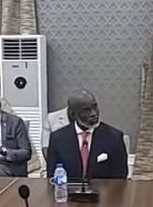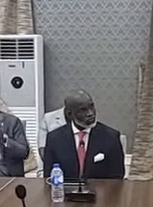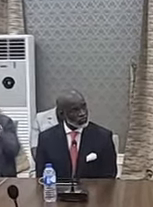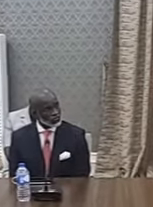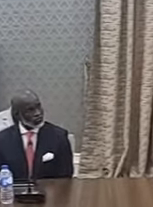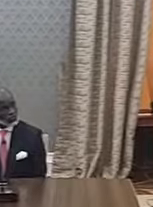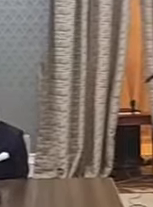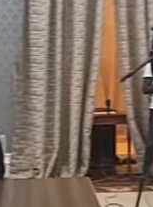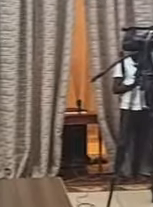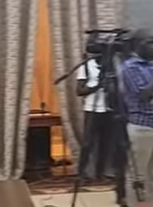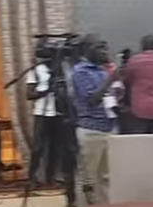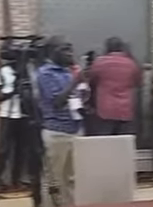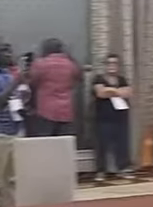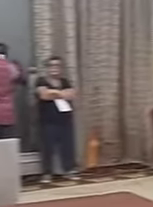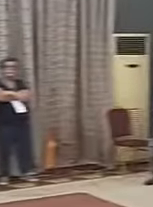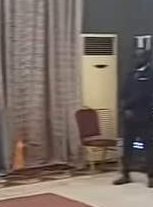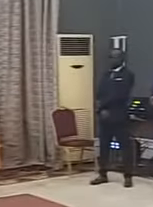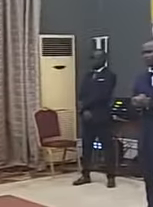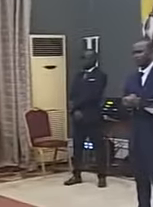suas proporções